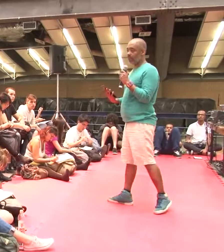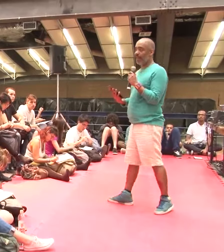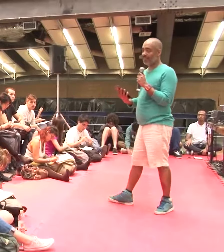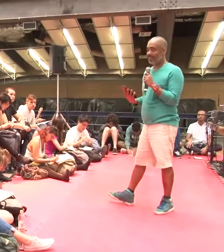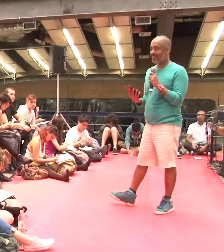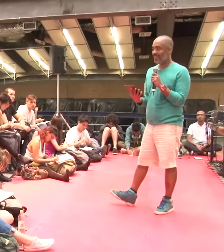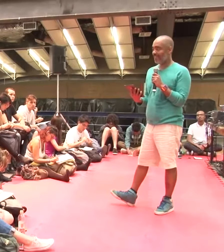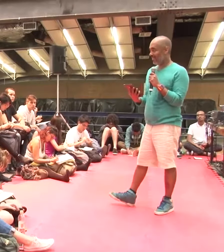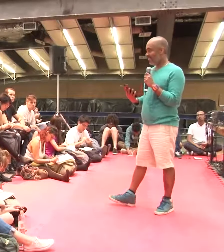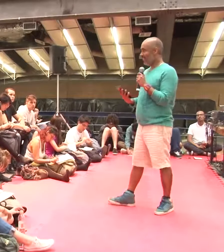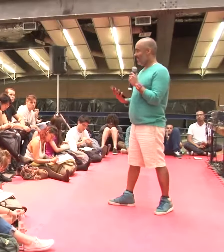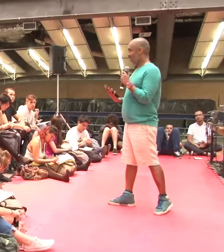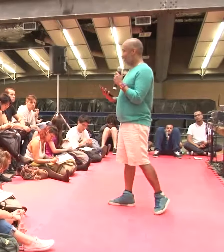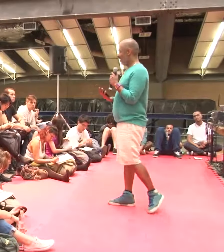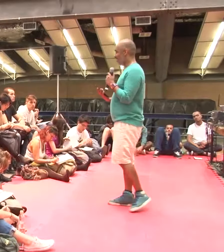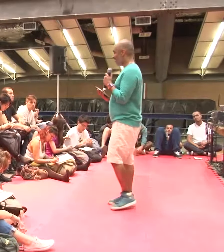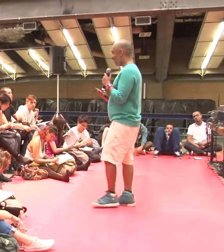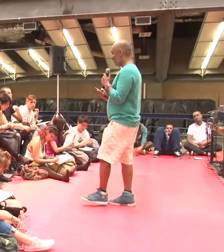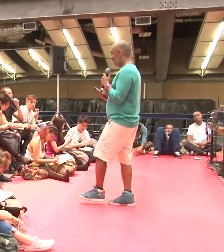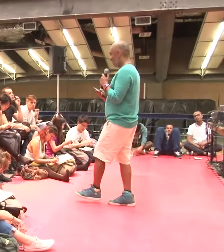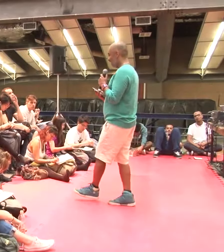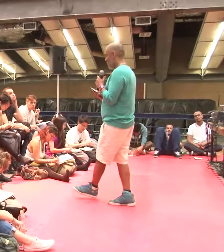de suspense.